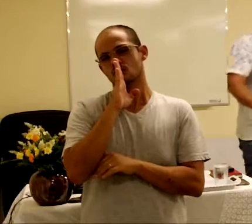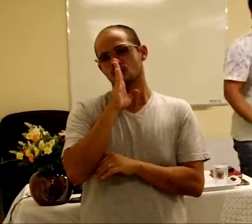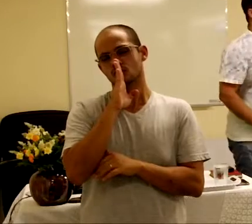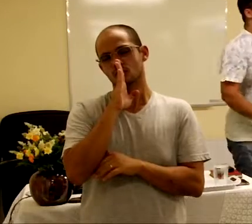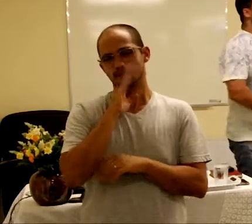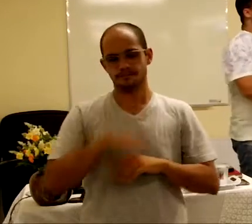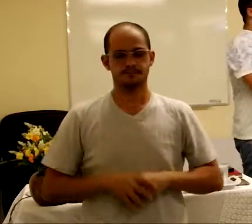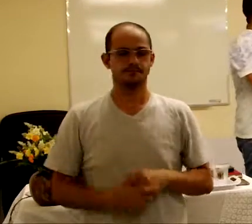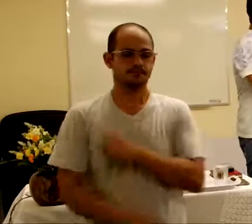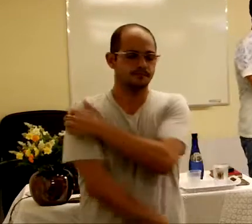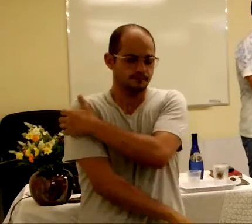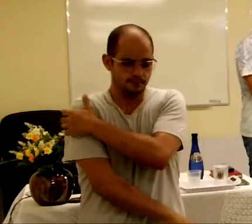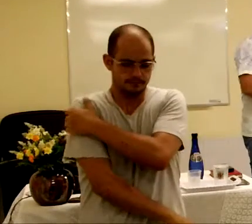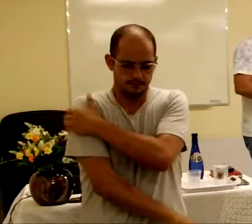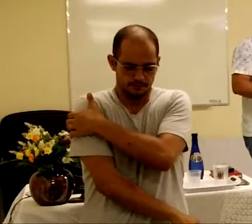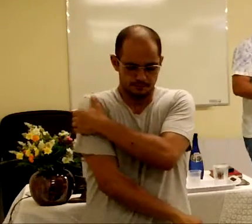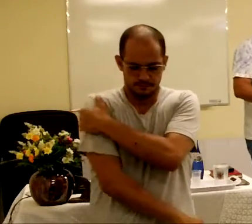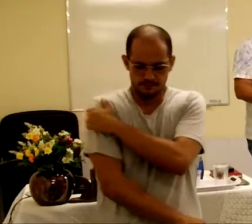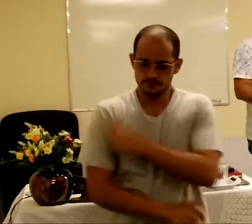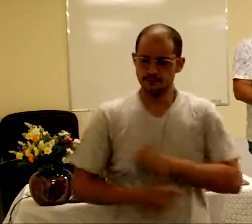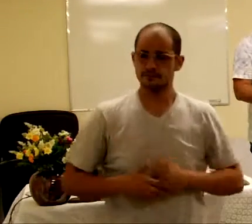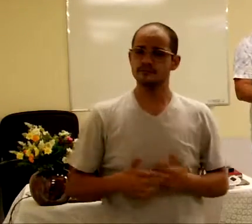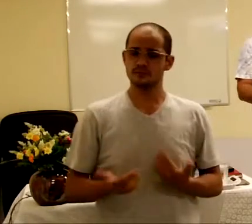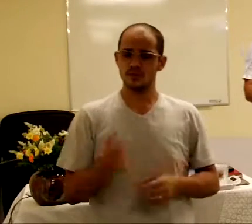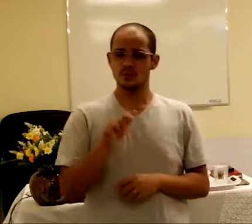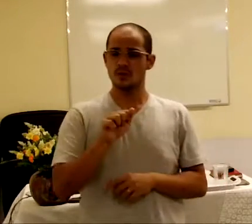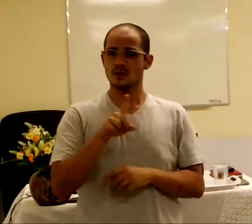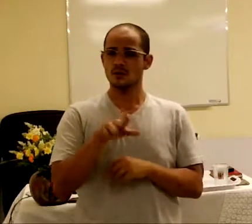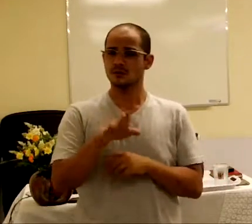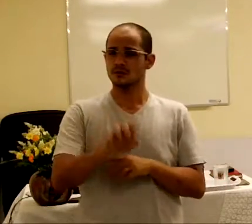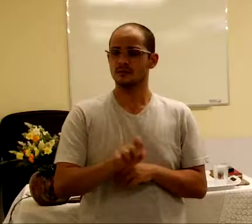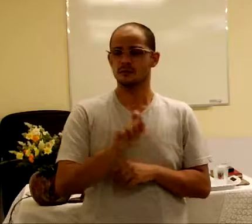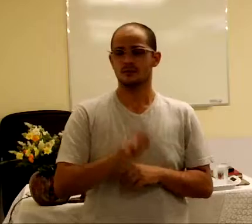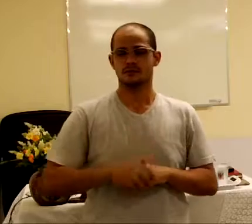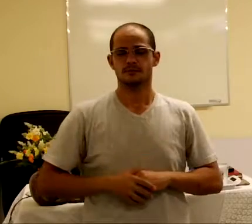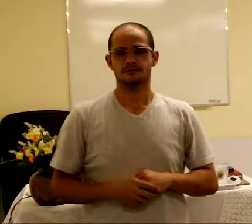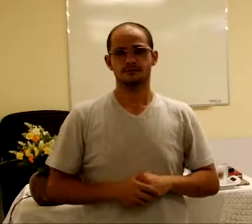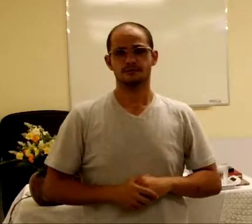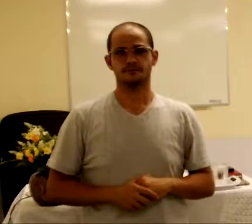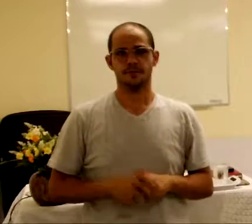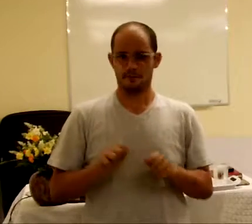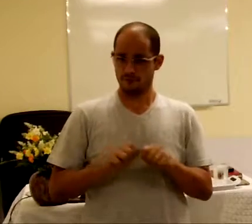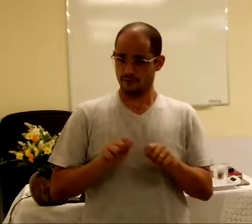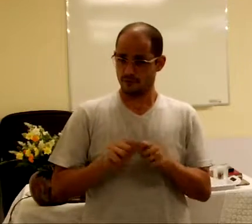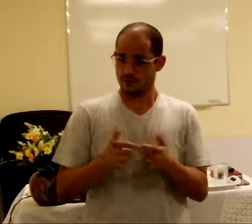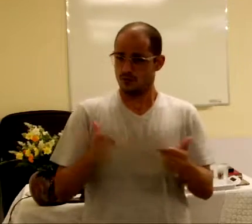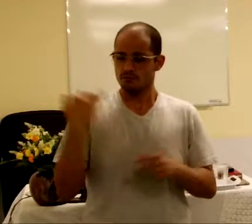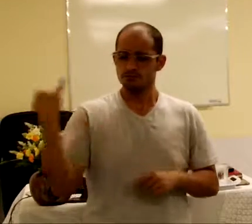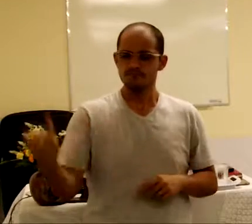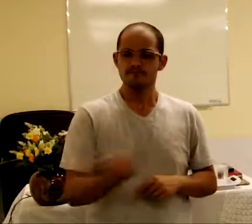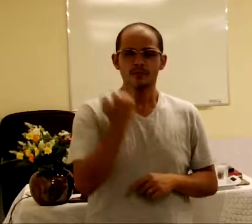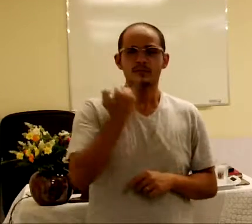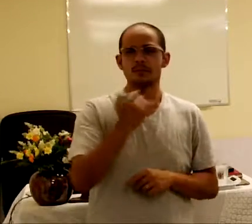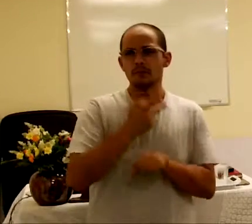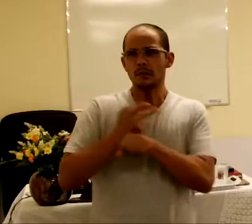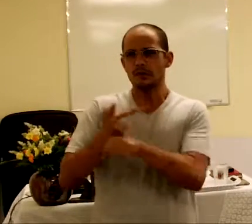Discretíssimo. No entanto, tinha uma coisa que André fazia que era importantíssima. As pessoas buscavam Jesus no